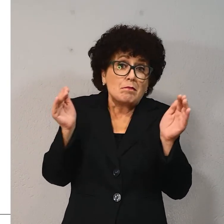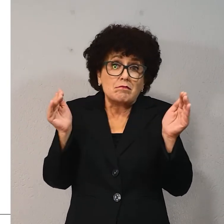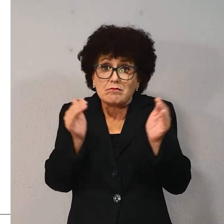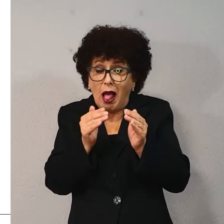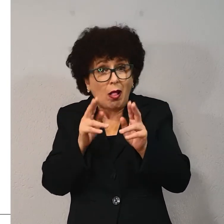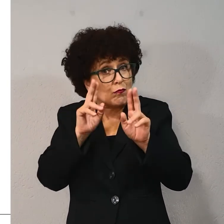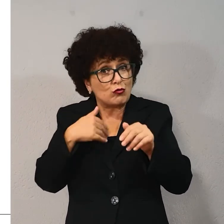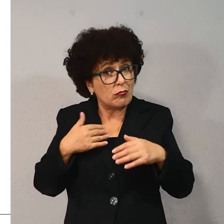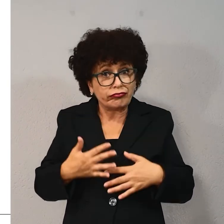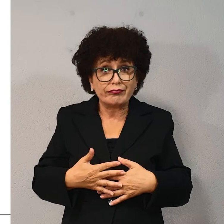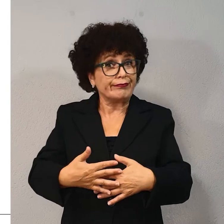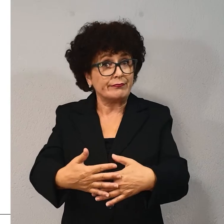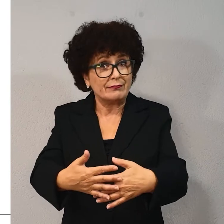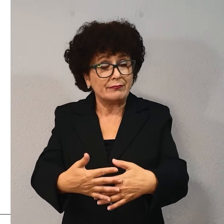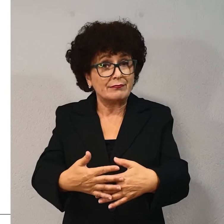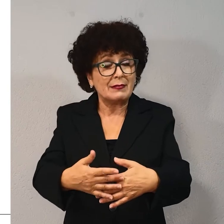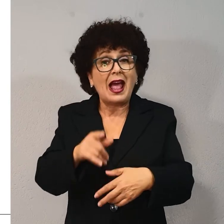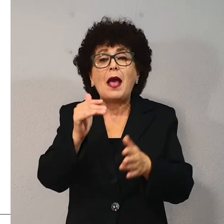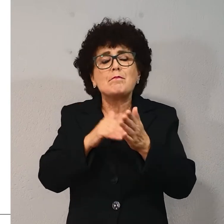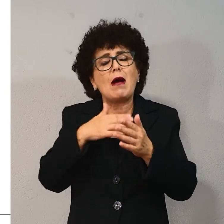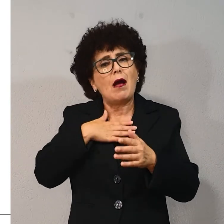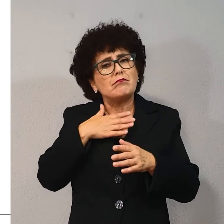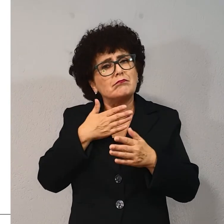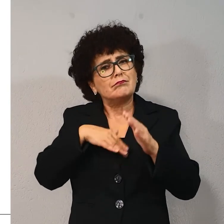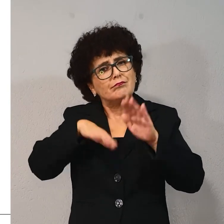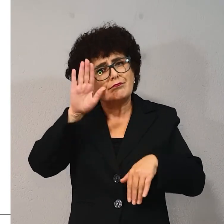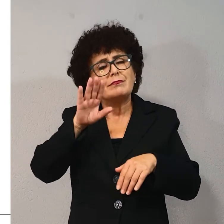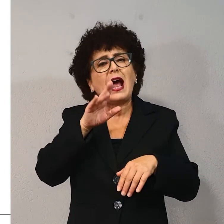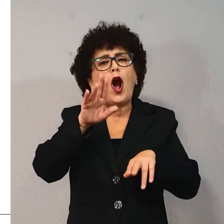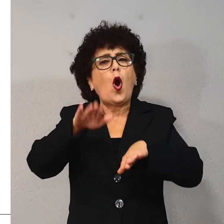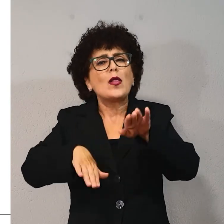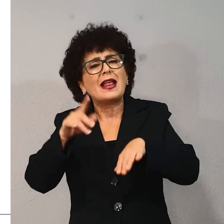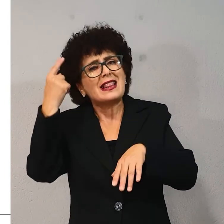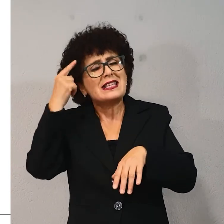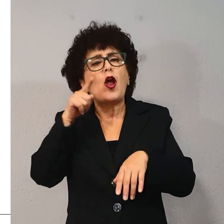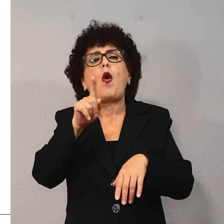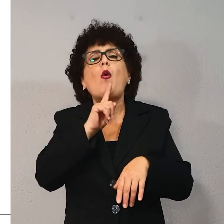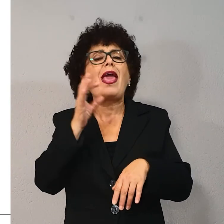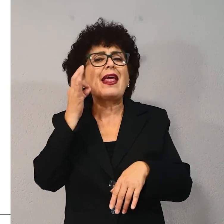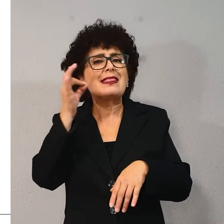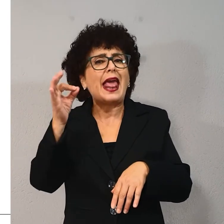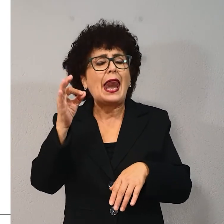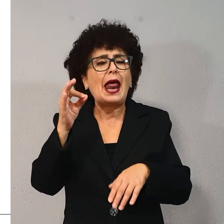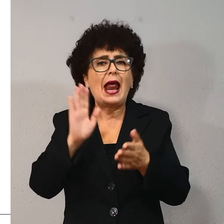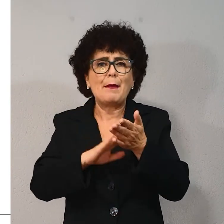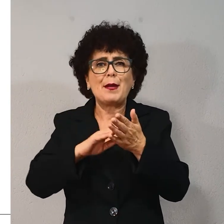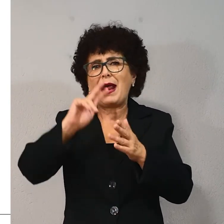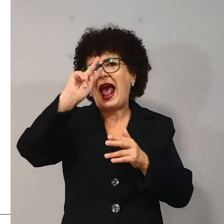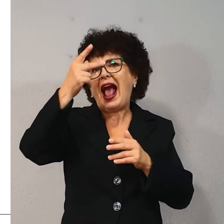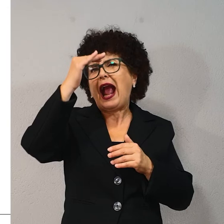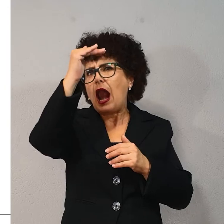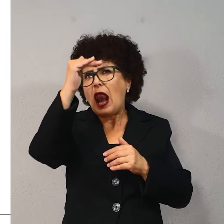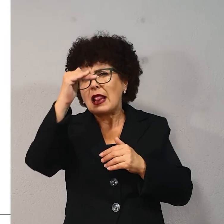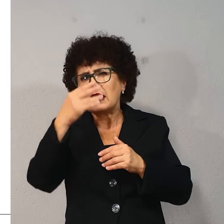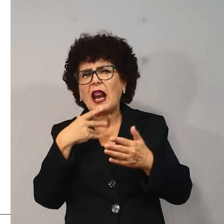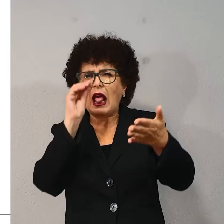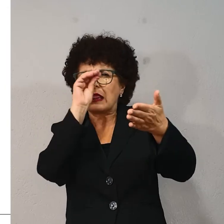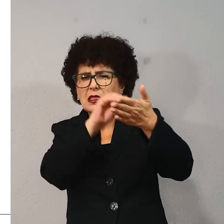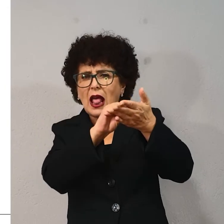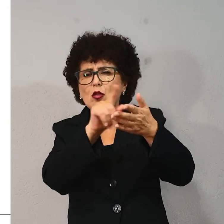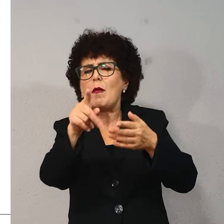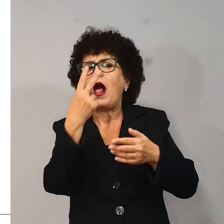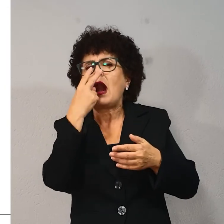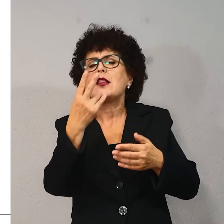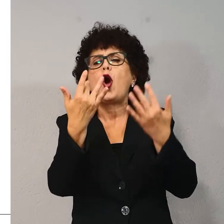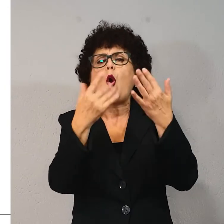веројатност да забремениш. Постојат повеќе методи за одредување на плодните денови. календарски метод базиран на